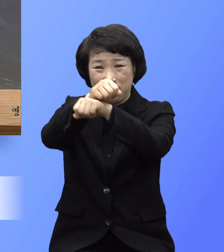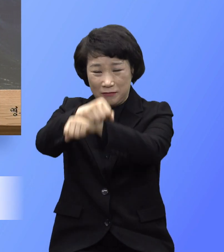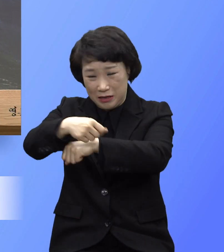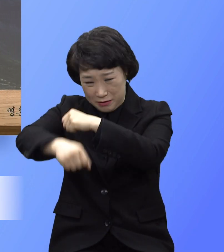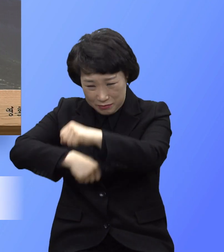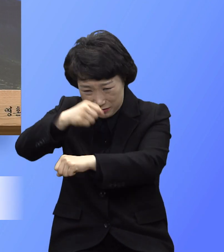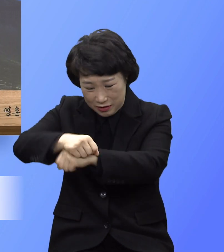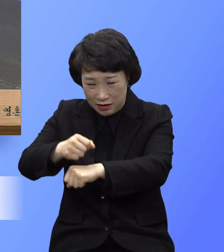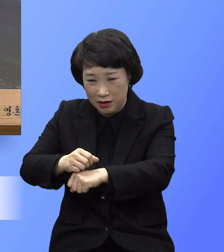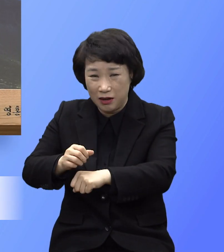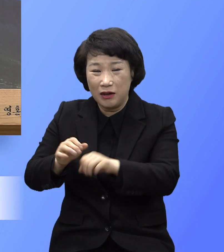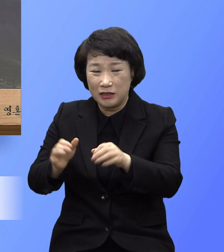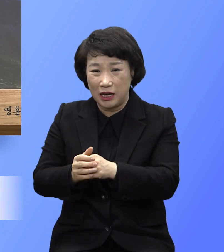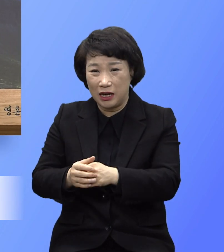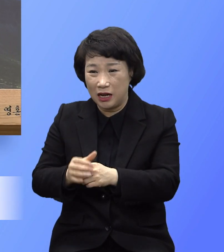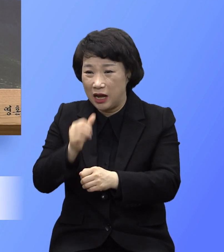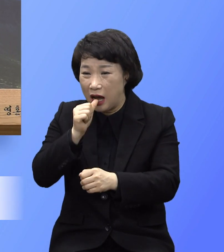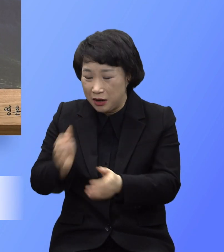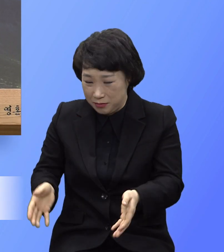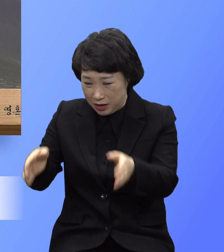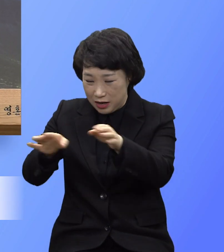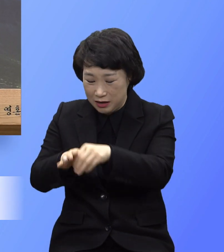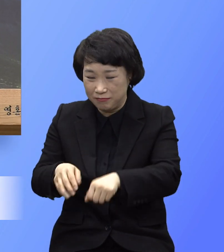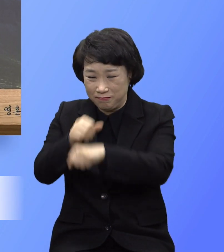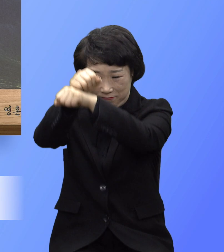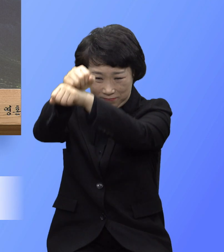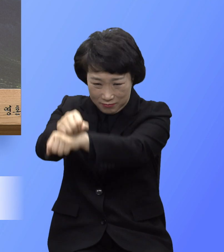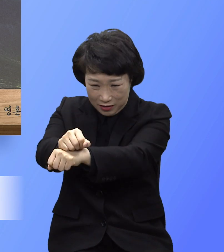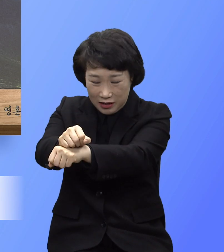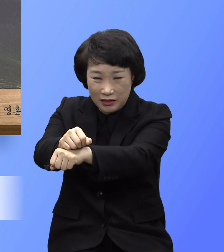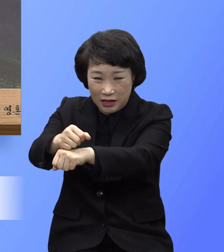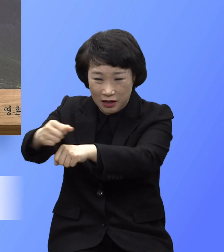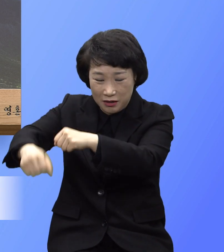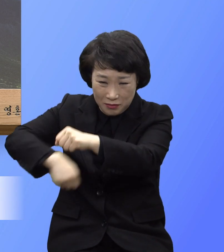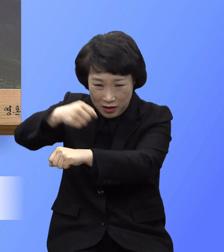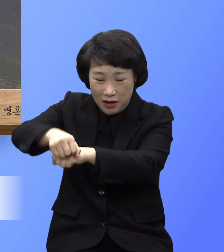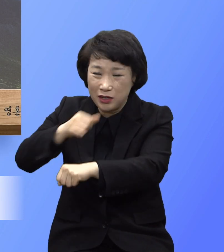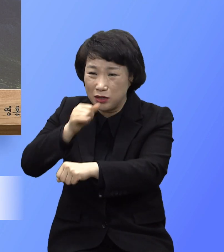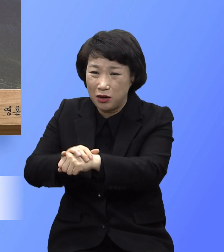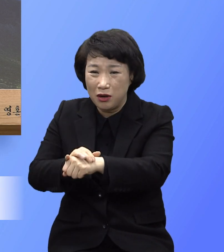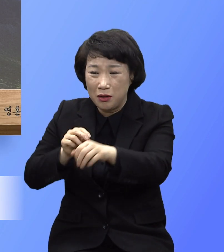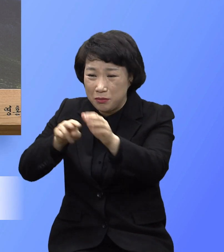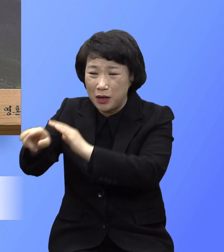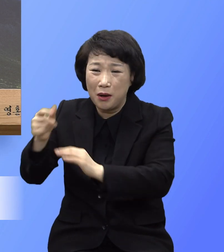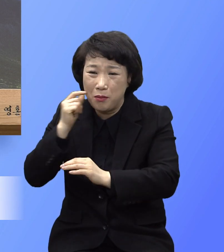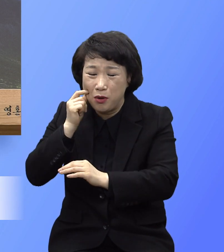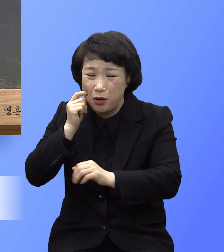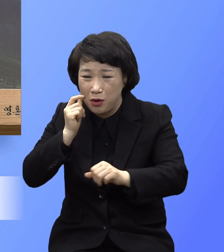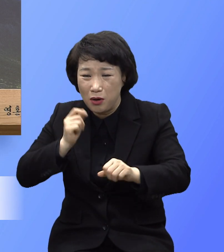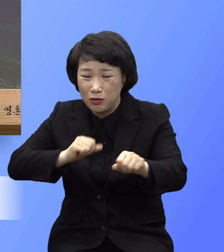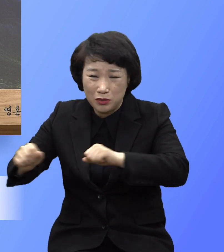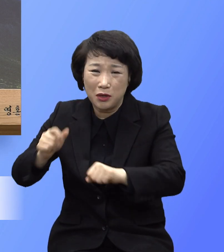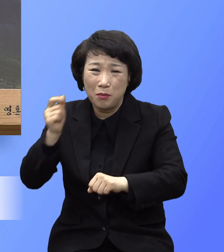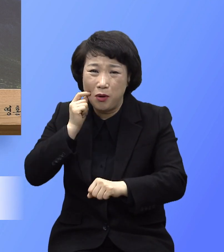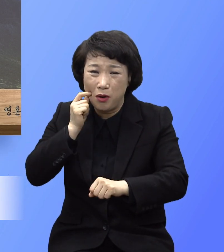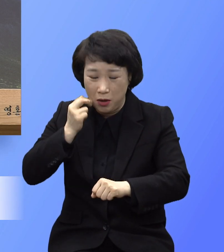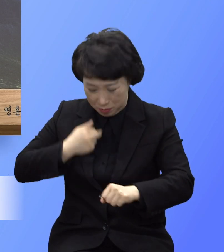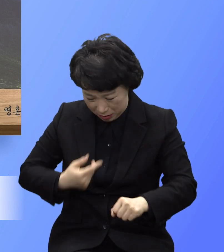딱 묶어놓고 피할 수도 없고 움직일 수 없도록 빨가박혀 놓고 희로라기 하나